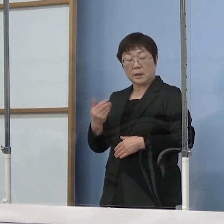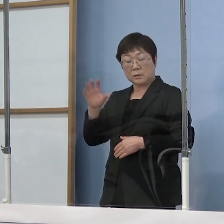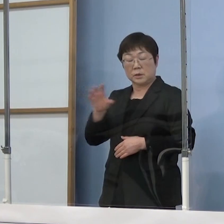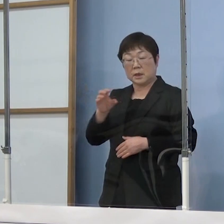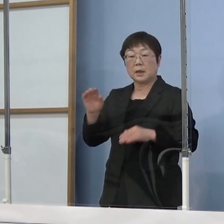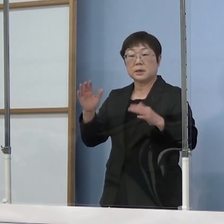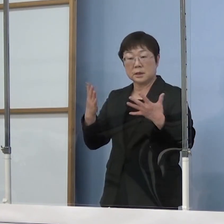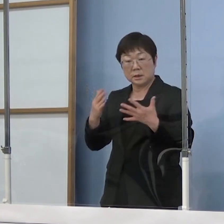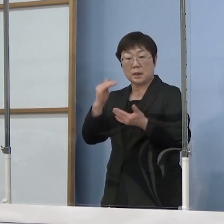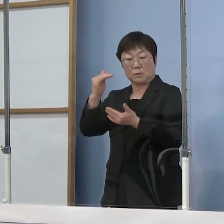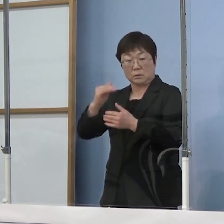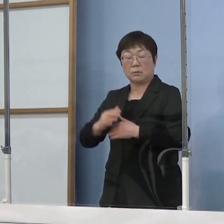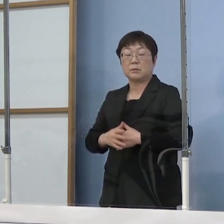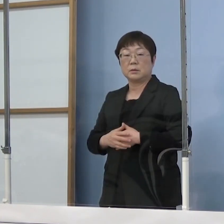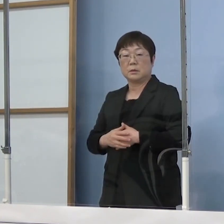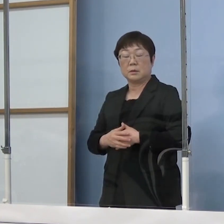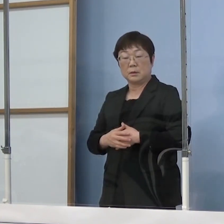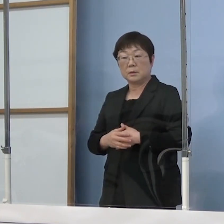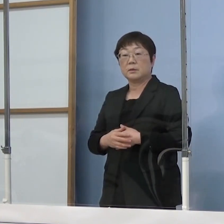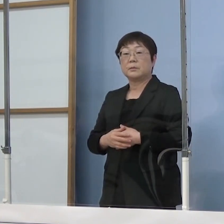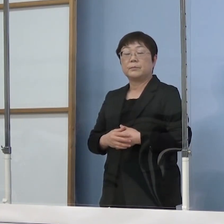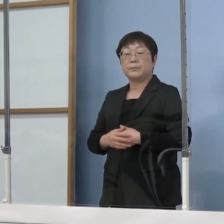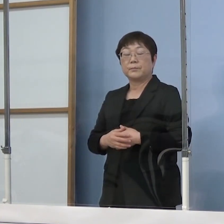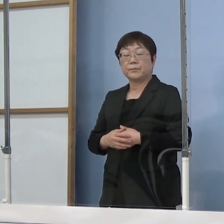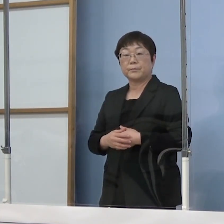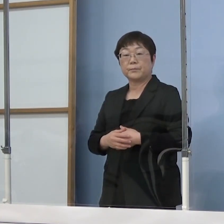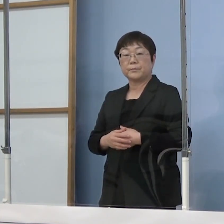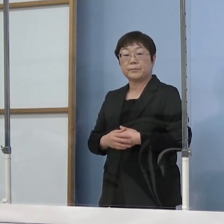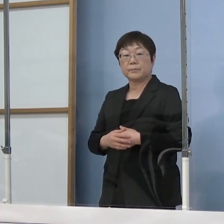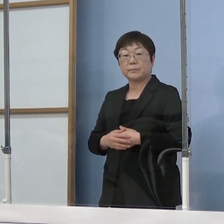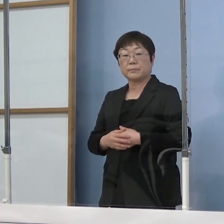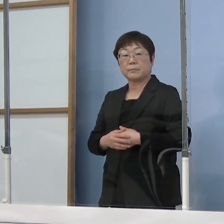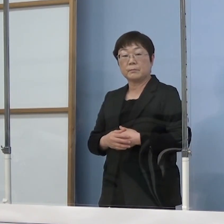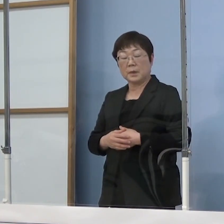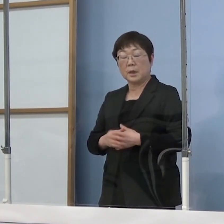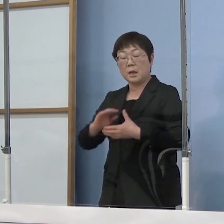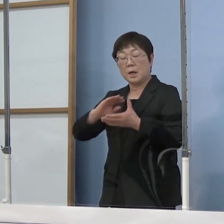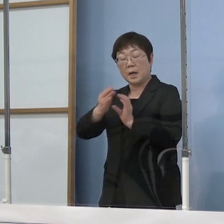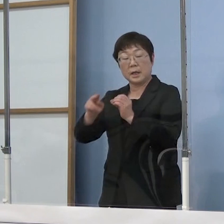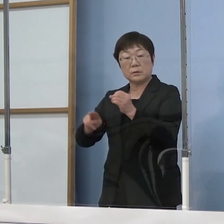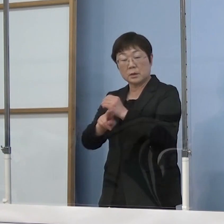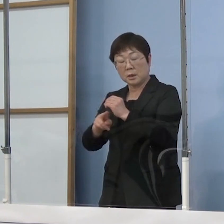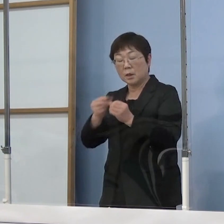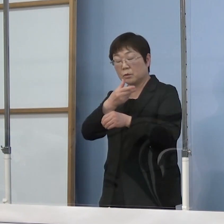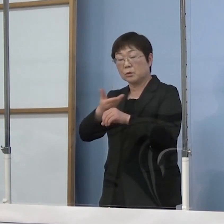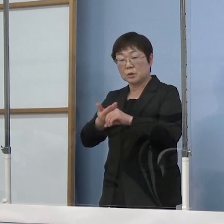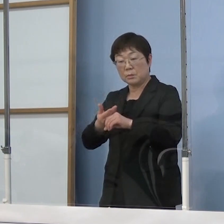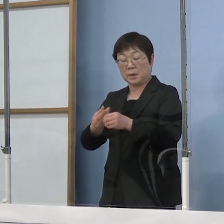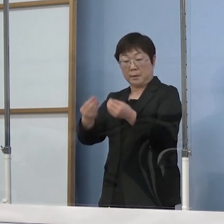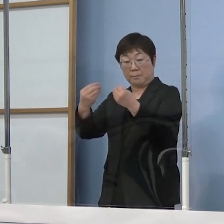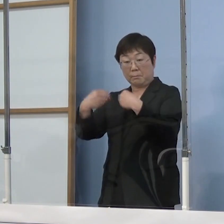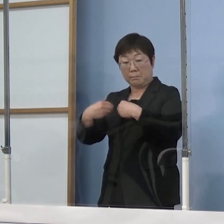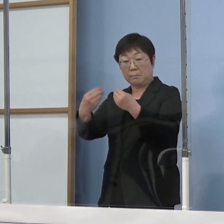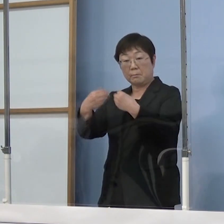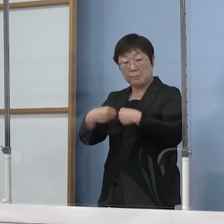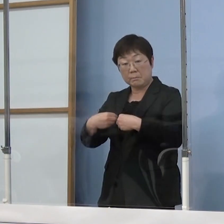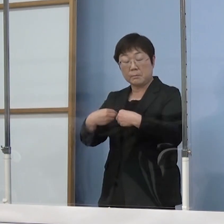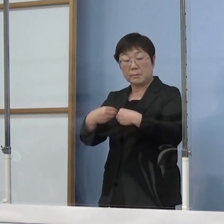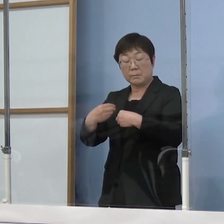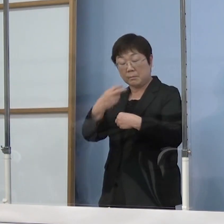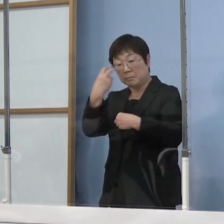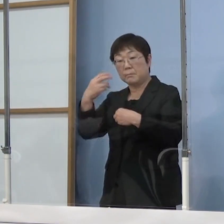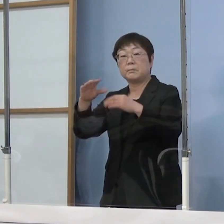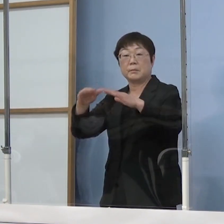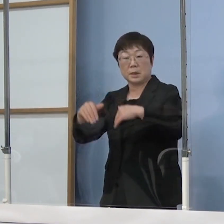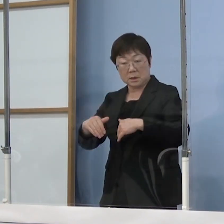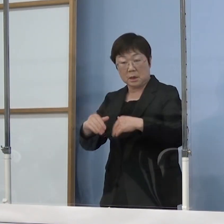と、前回これほどまでのまさか変異株が徳島に入り込んでいるのかと驚